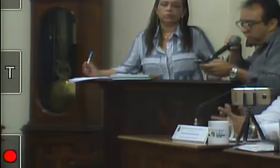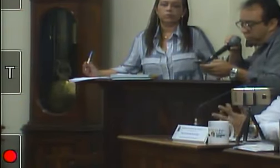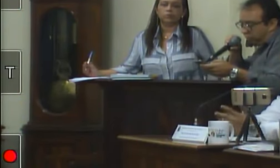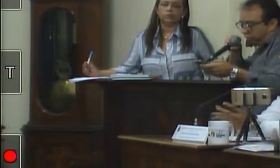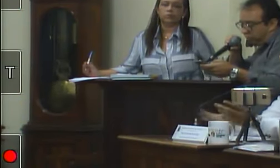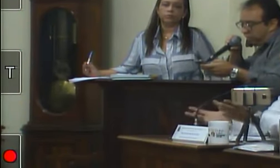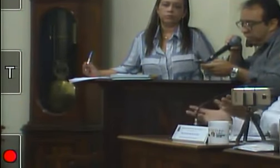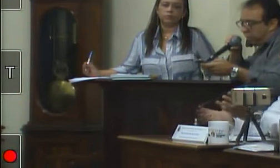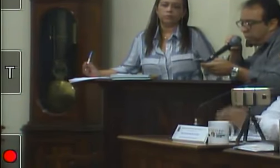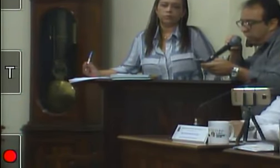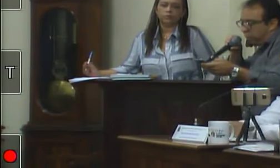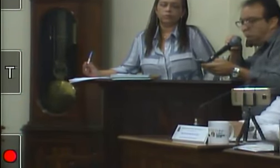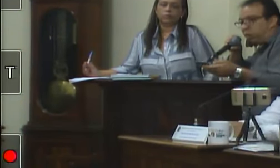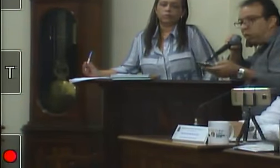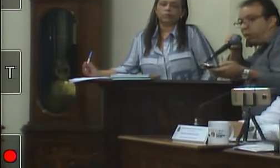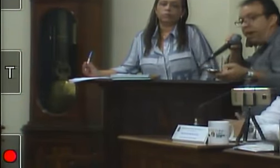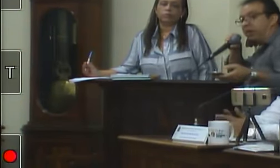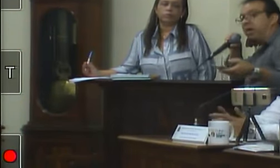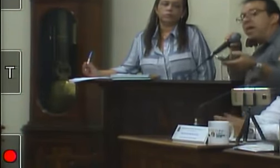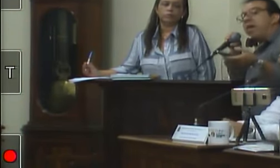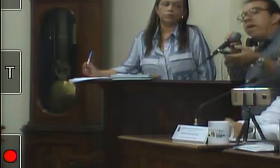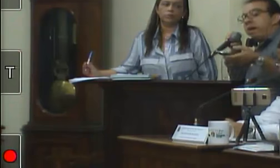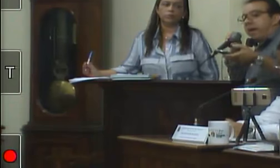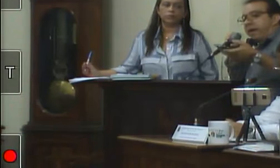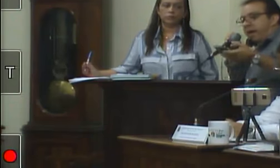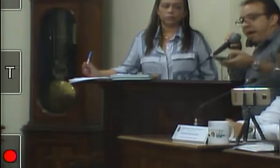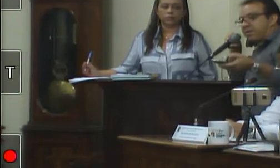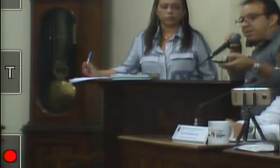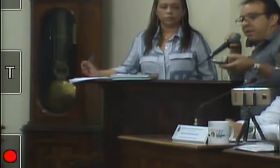e Metropolitana e um para Norte e Noroeste.